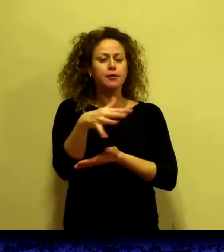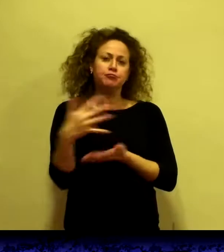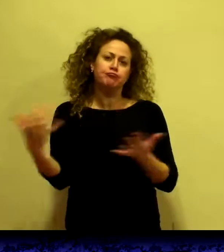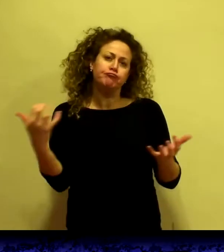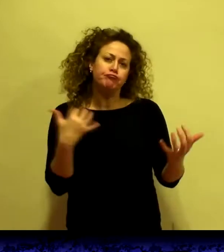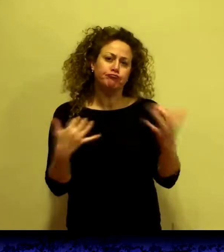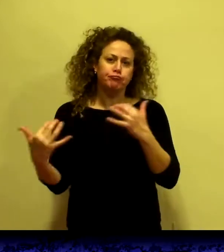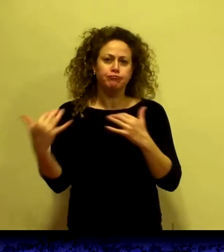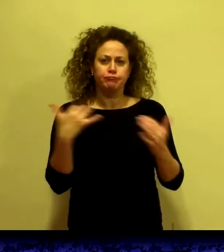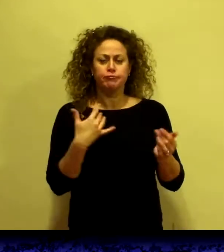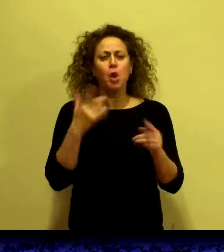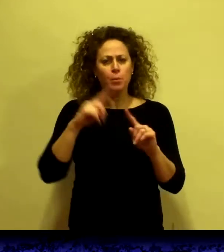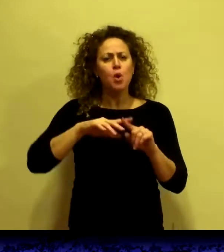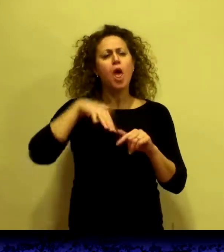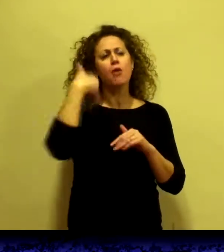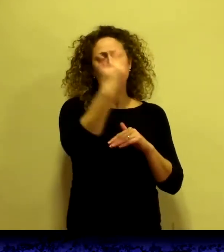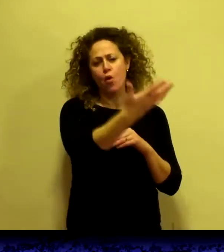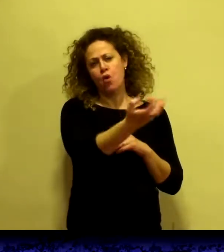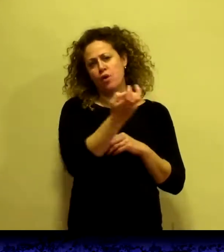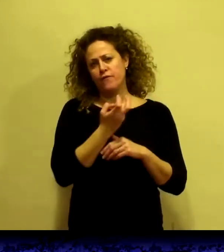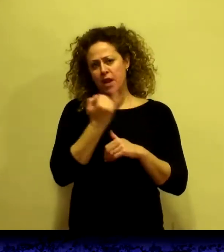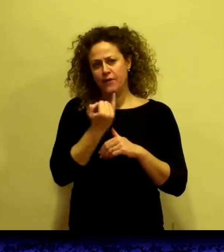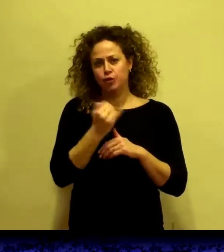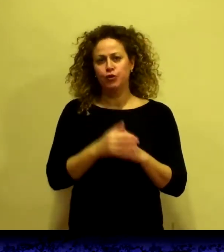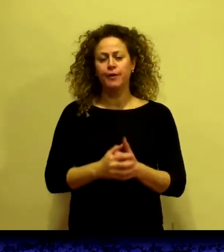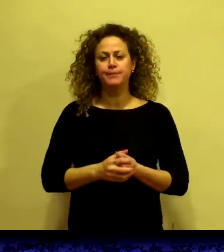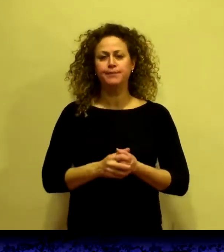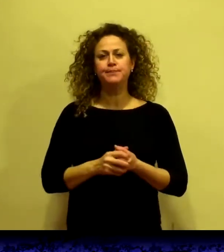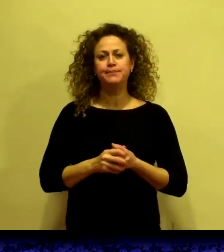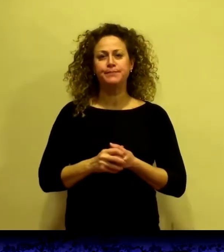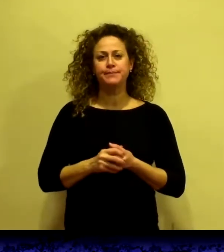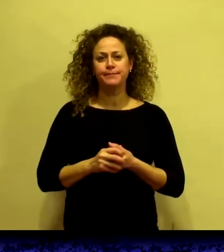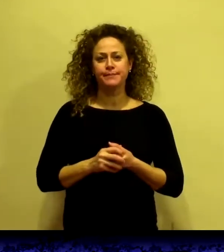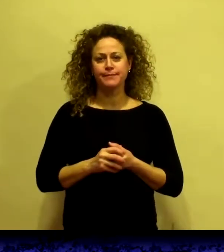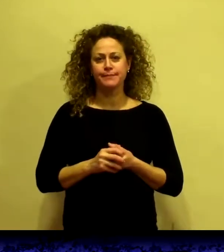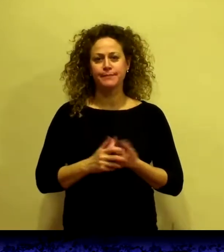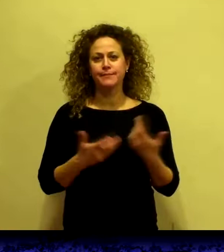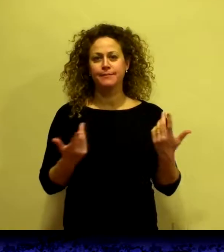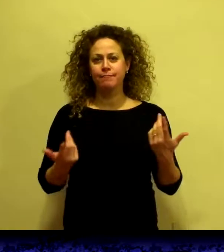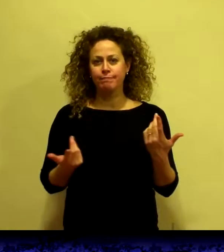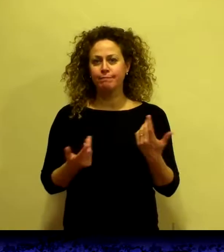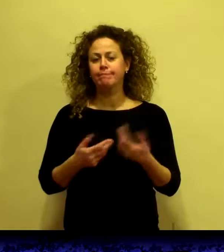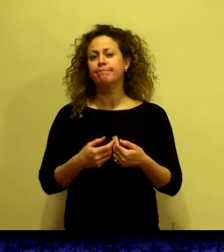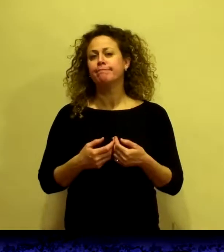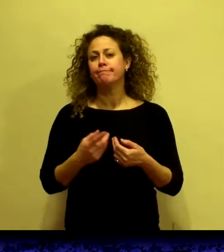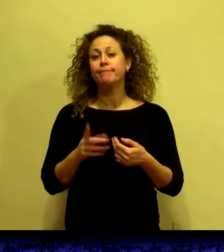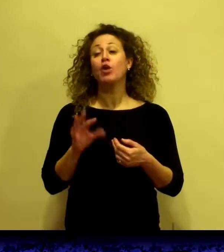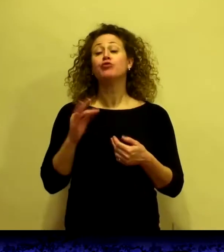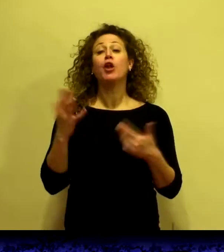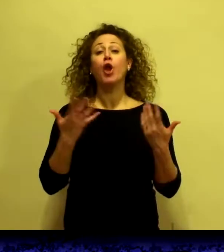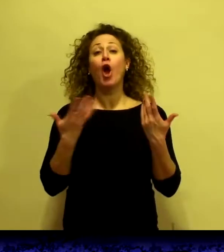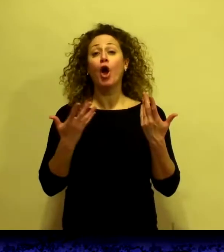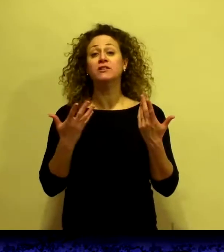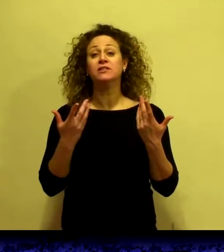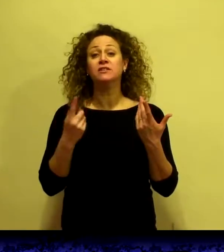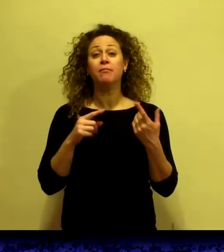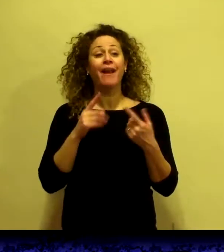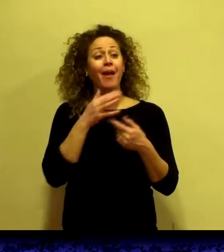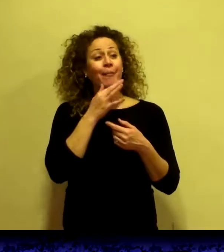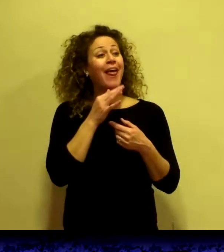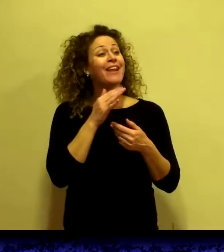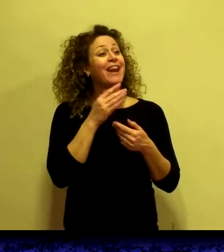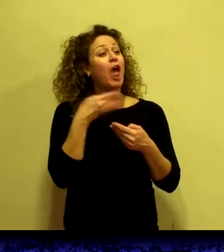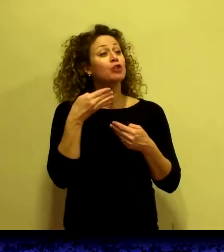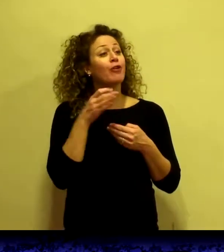bella casa. Esatto. Andiamo lì. Esatto. O perché c'era un bel ristorante. No, non è che c'era un bel